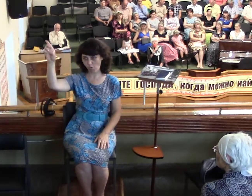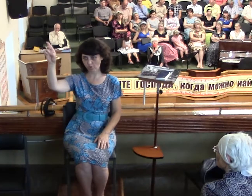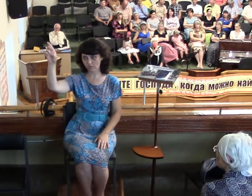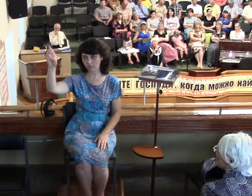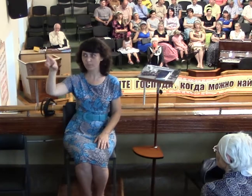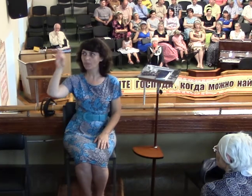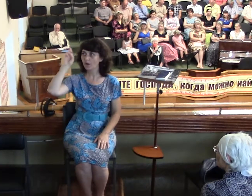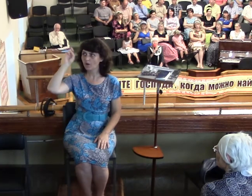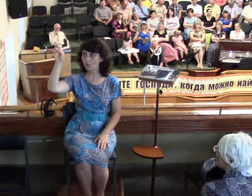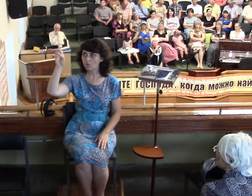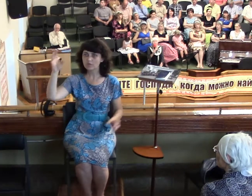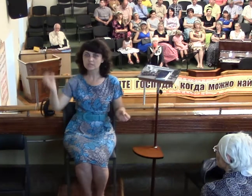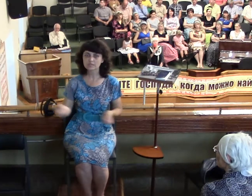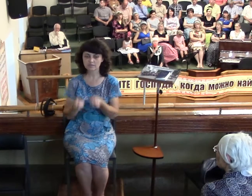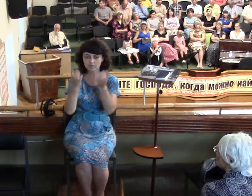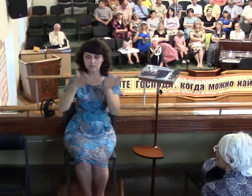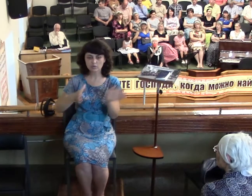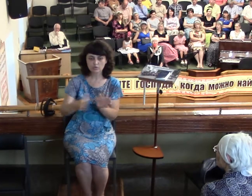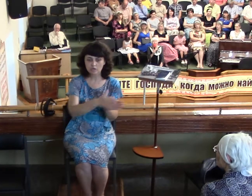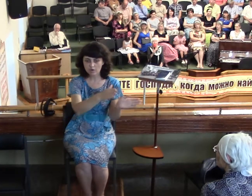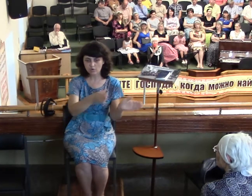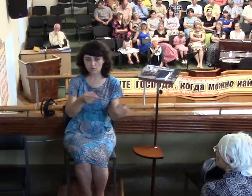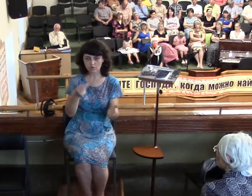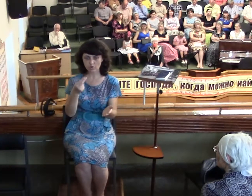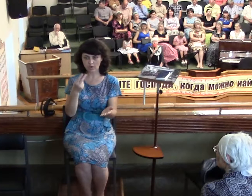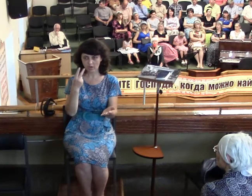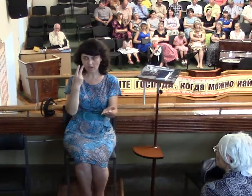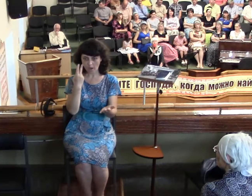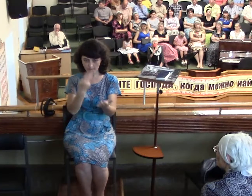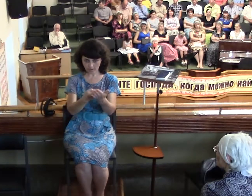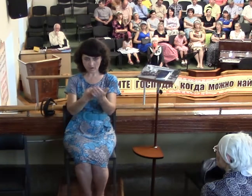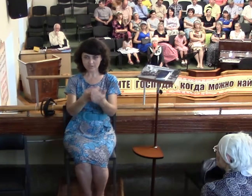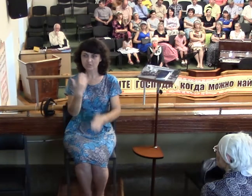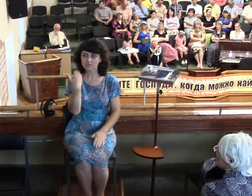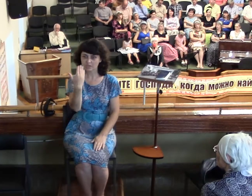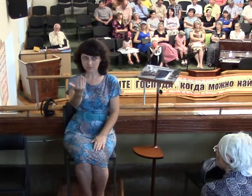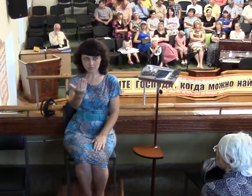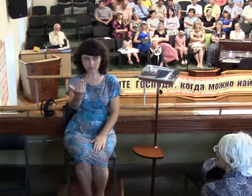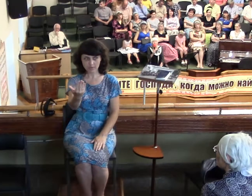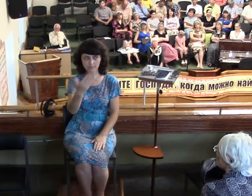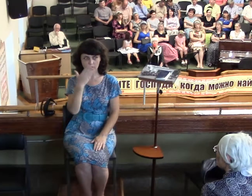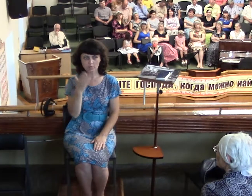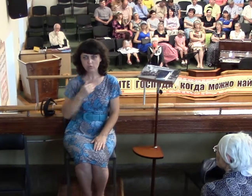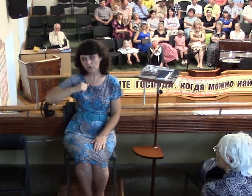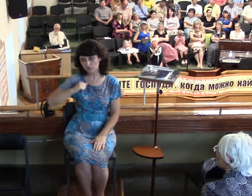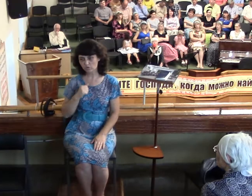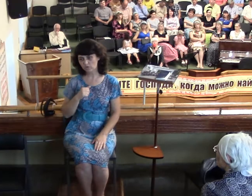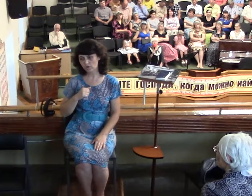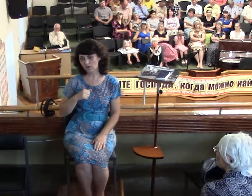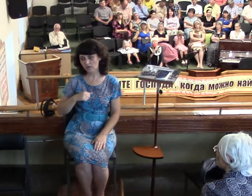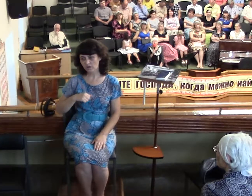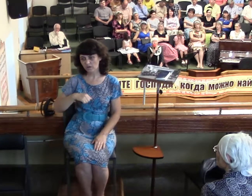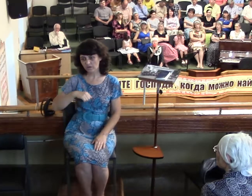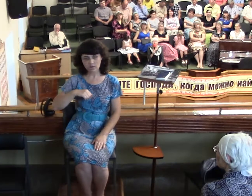И ты, мой друг, остав сомнения, всем сердцем к Богу